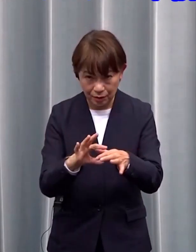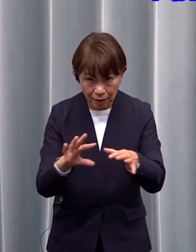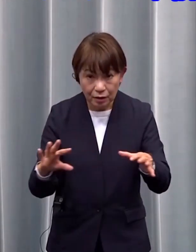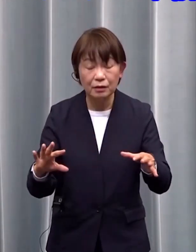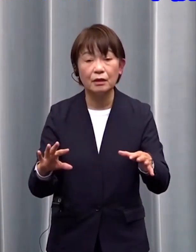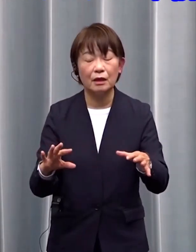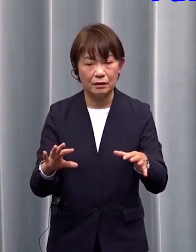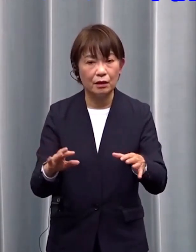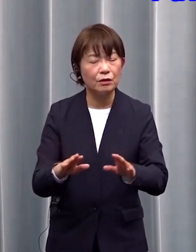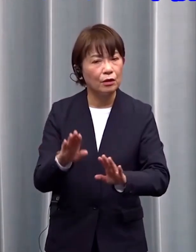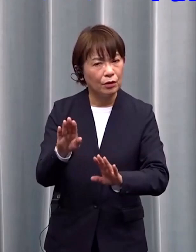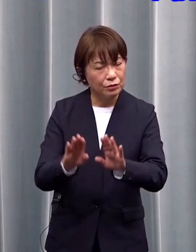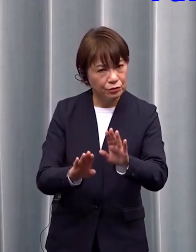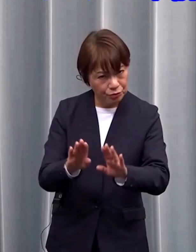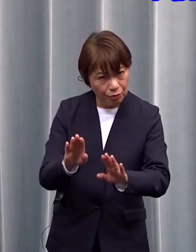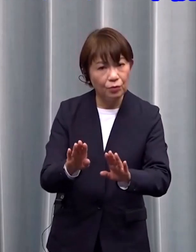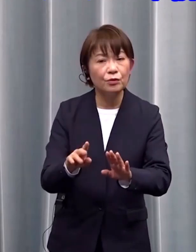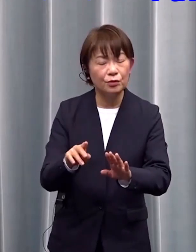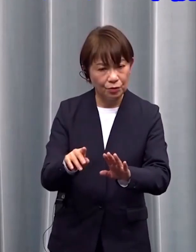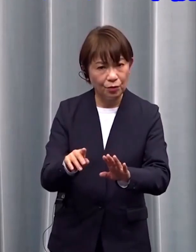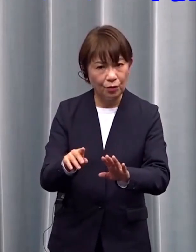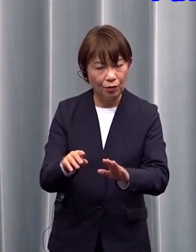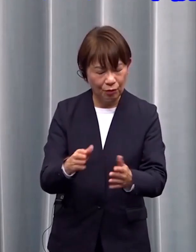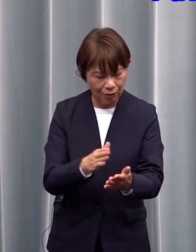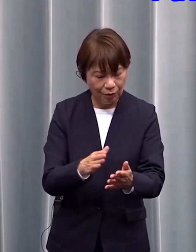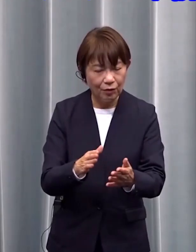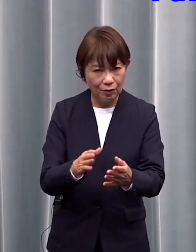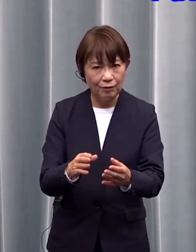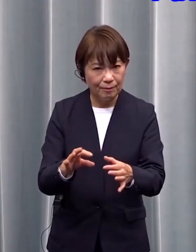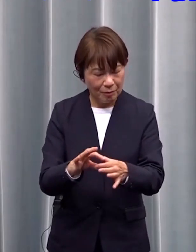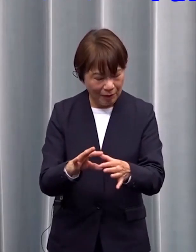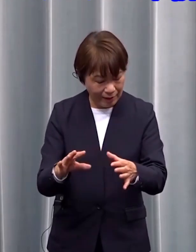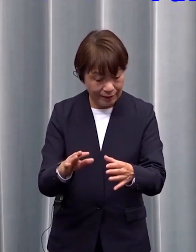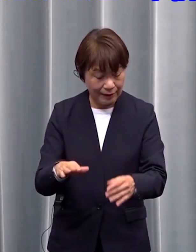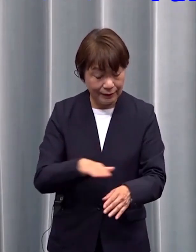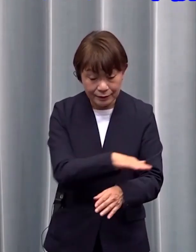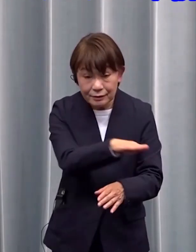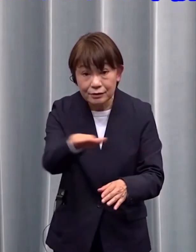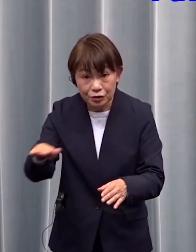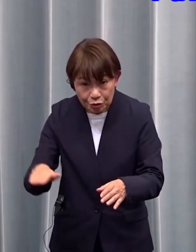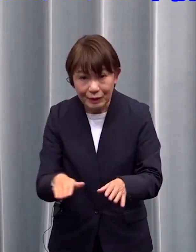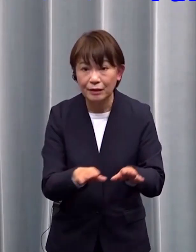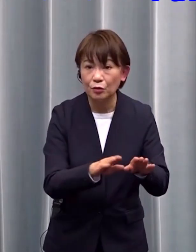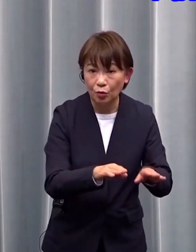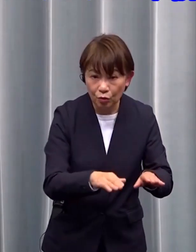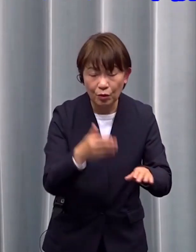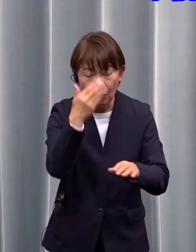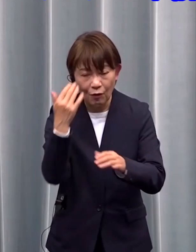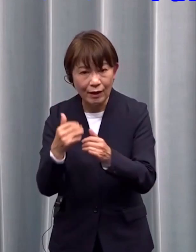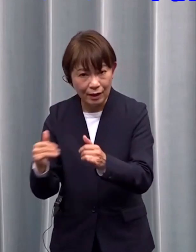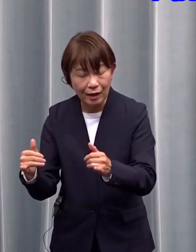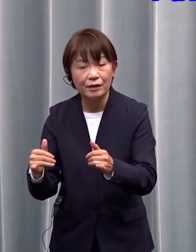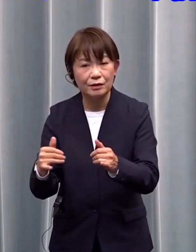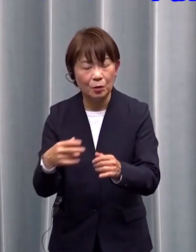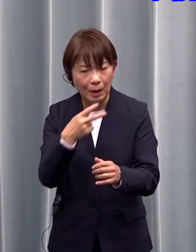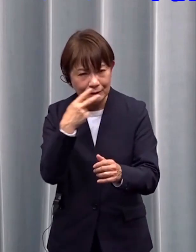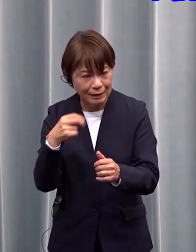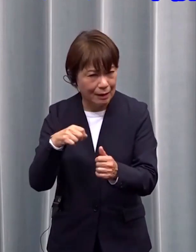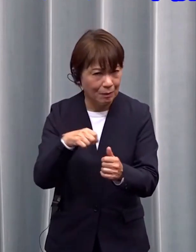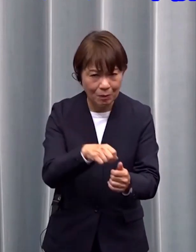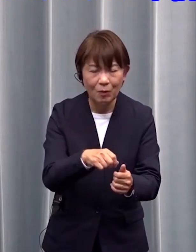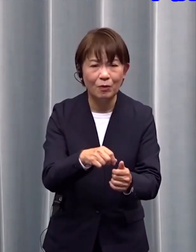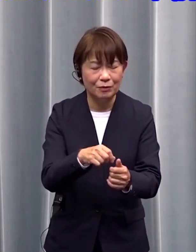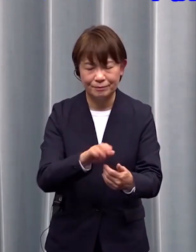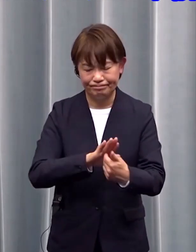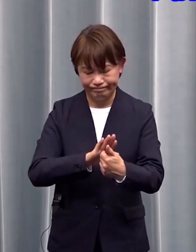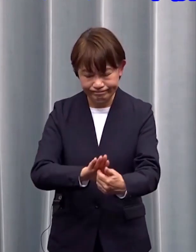のような状況に置かれた子ども若者であっても、性犯罪、性暴力の被害に遭うことがあってはならない、こうした考え方の